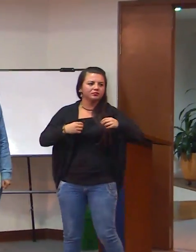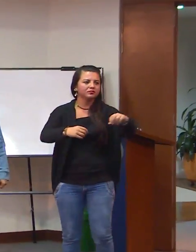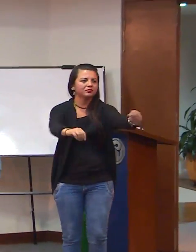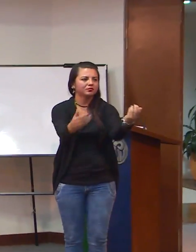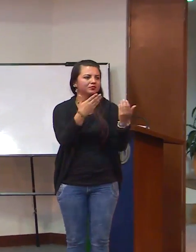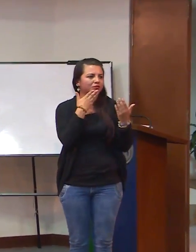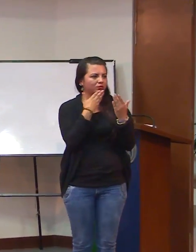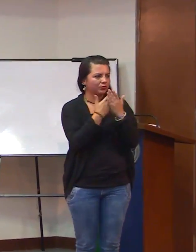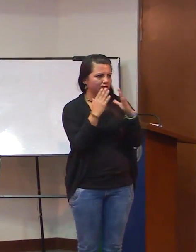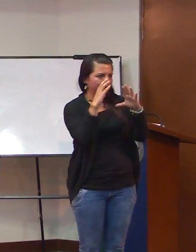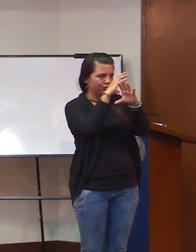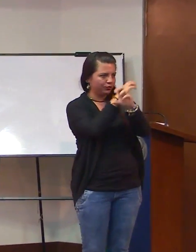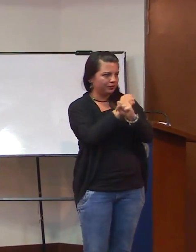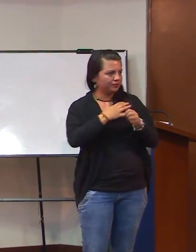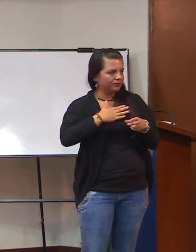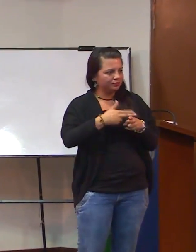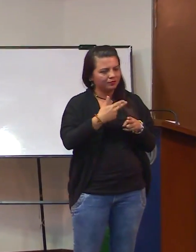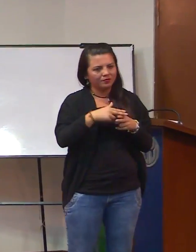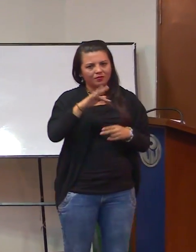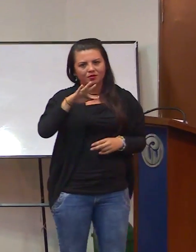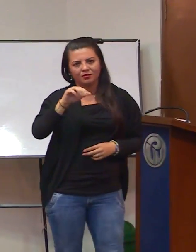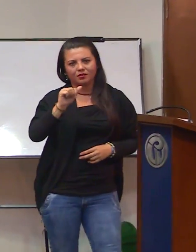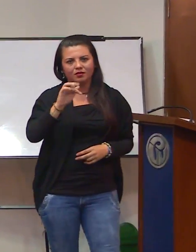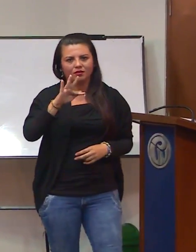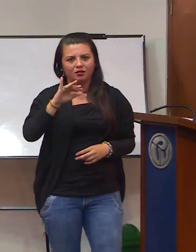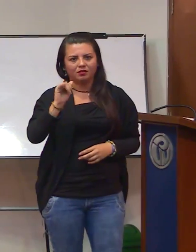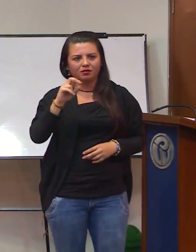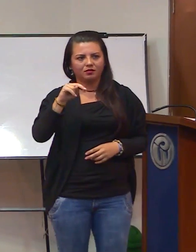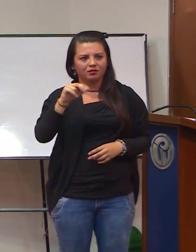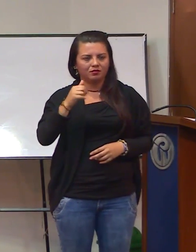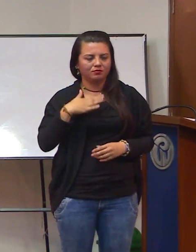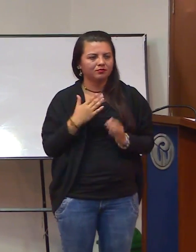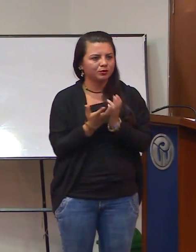Buenas noches, mi nombre es Tatiana, soy estudiante de noveno